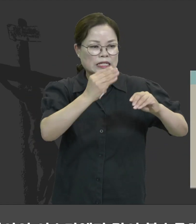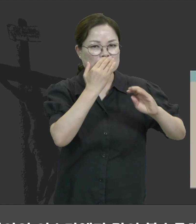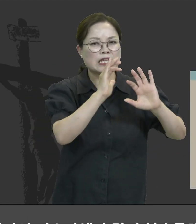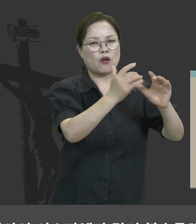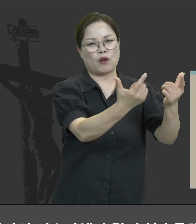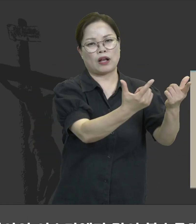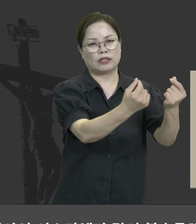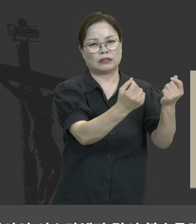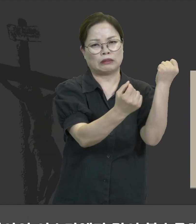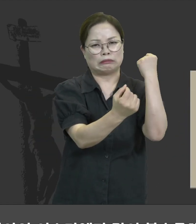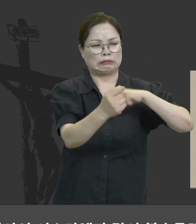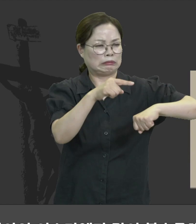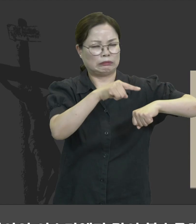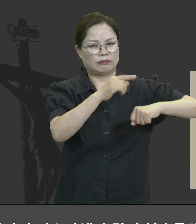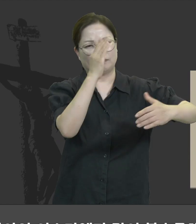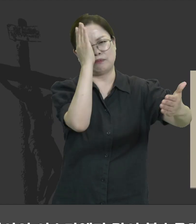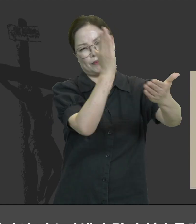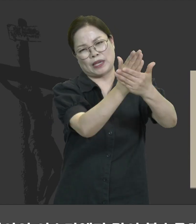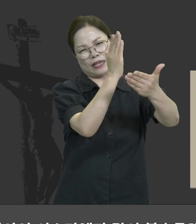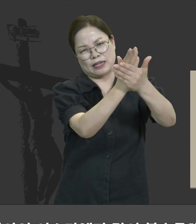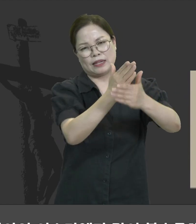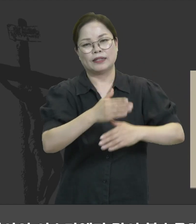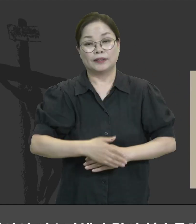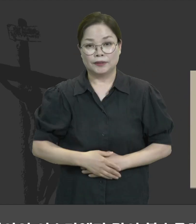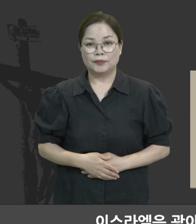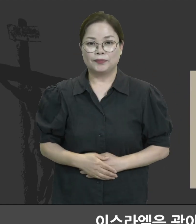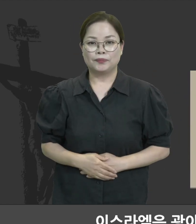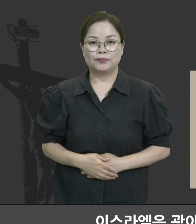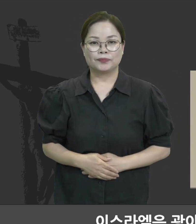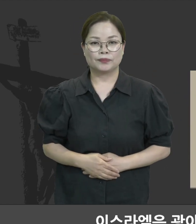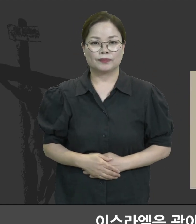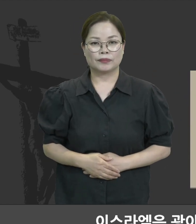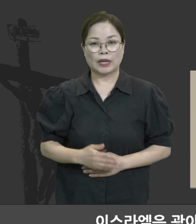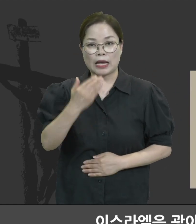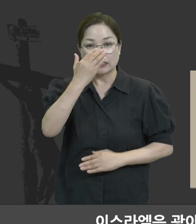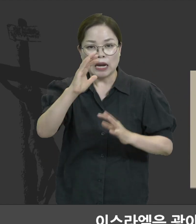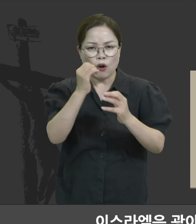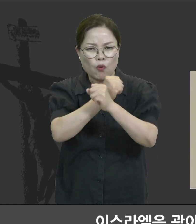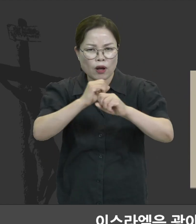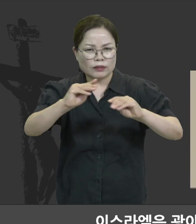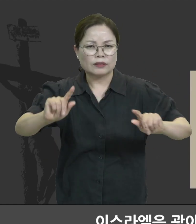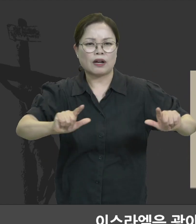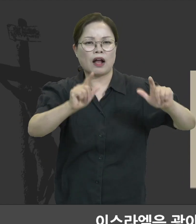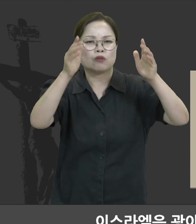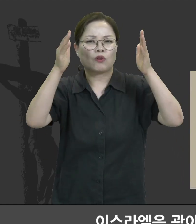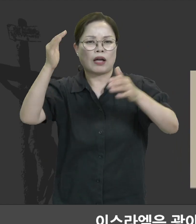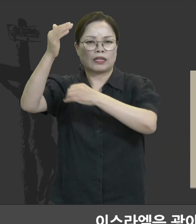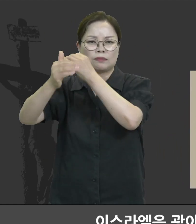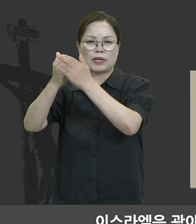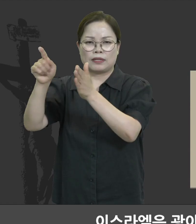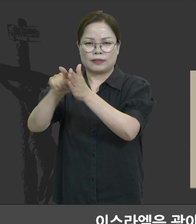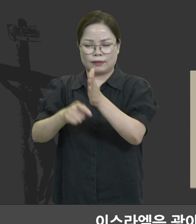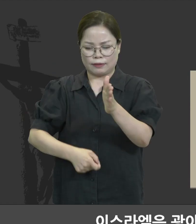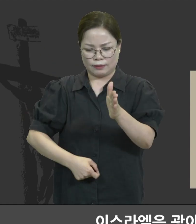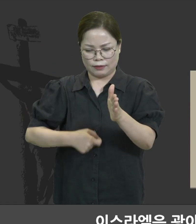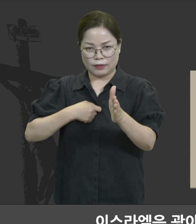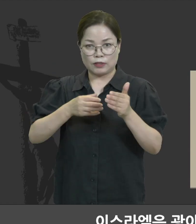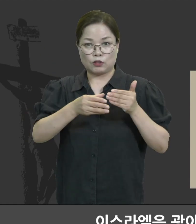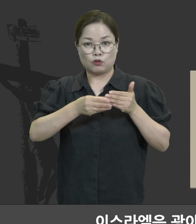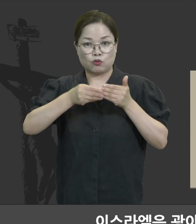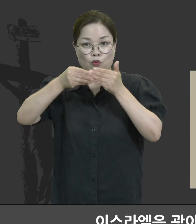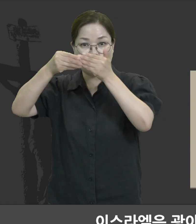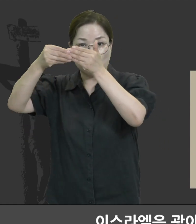같이 불순종해서는 안 된다고 말씀합니다. 이스라엘은 광야 생활 동안 하나님의 신실한